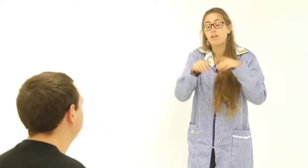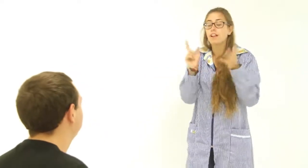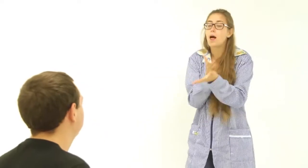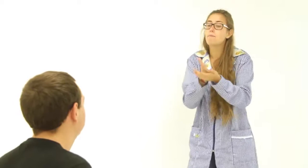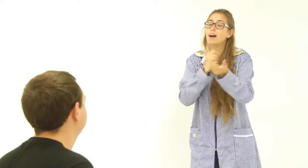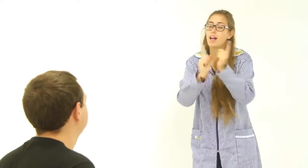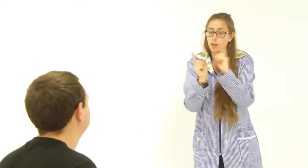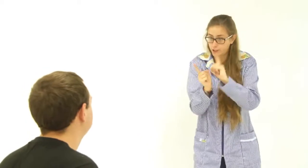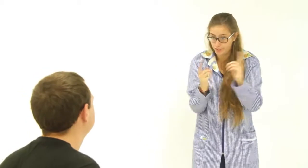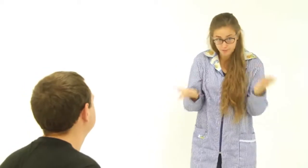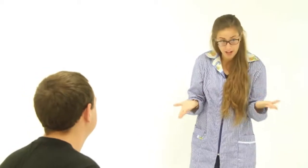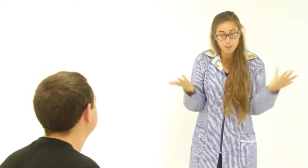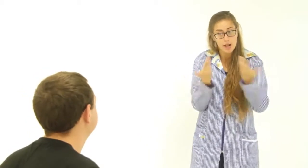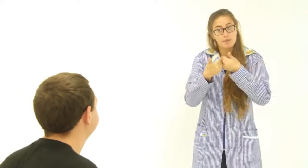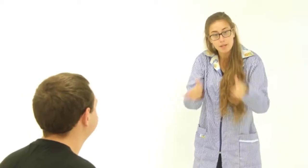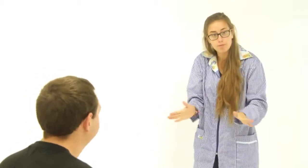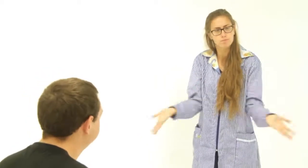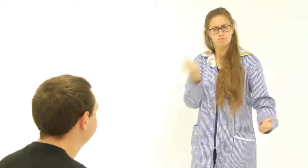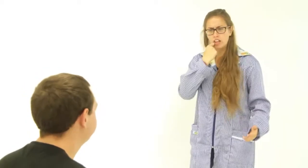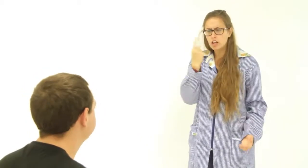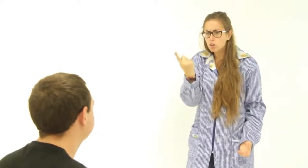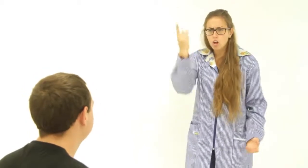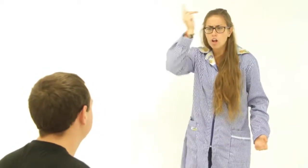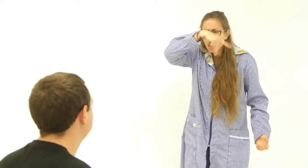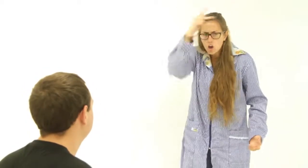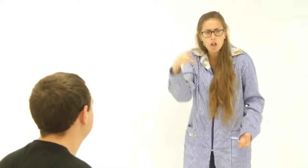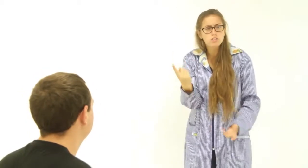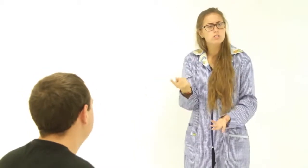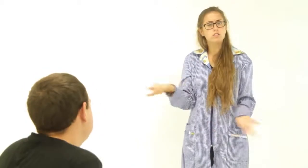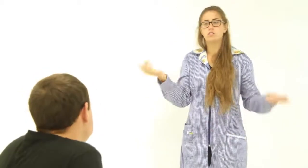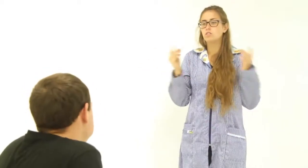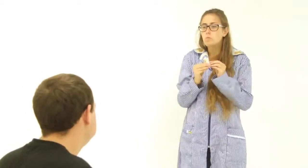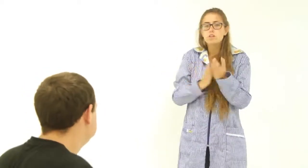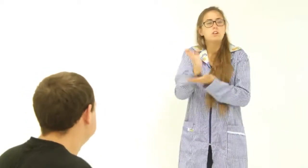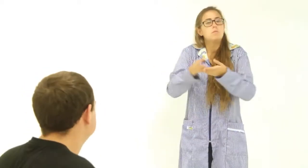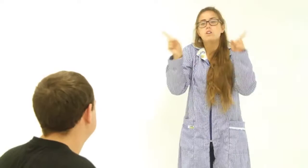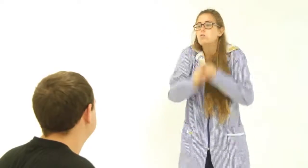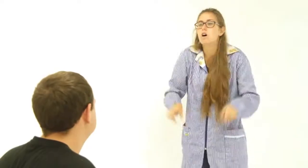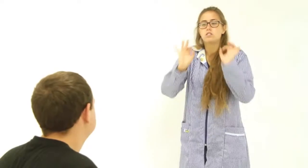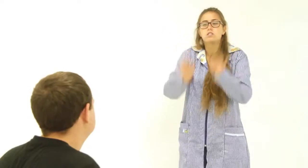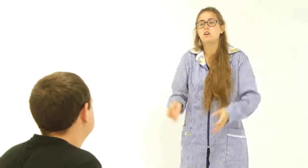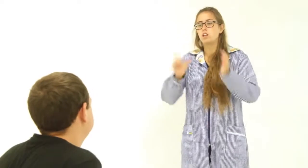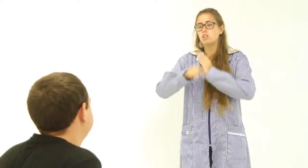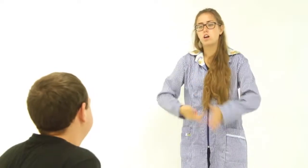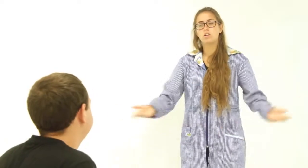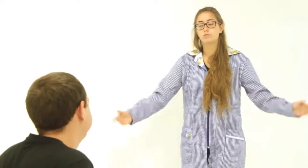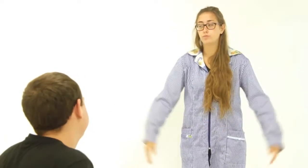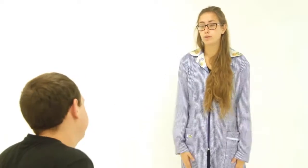vamos. Vamos a buscar la página 11. Bueno, vamos a empezar. Pero falta uno, siempre falta Nicolás. Ese compañero siempre tarde, siempre llega